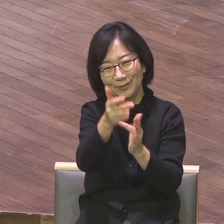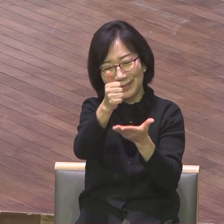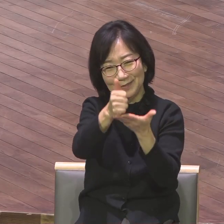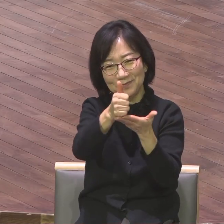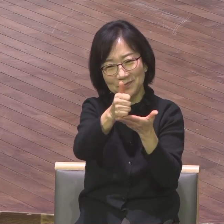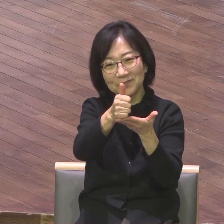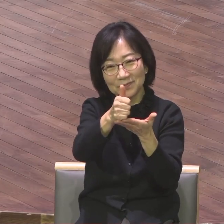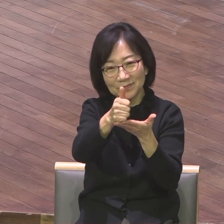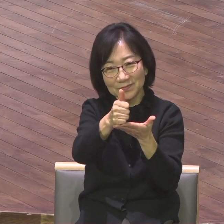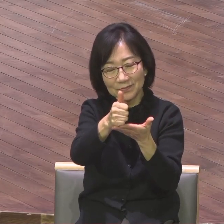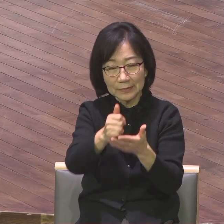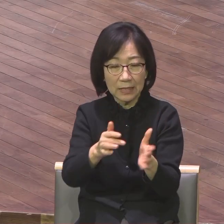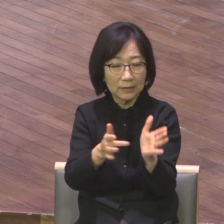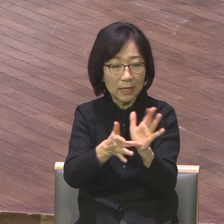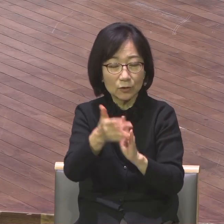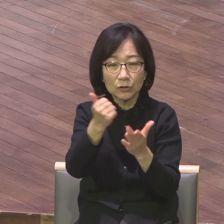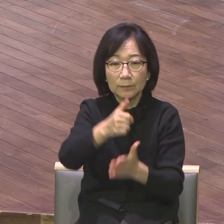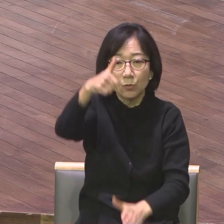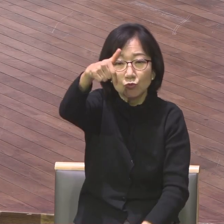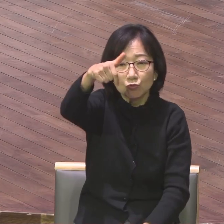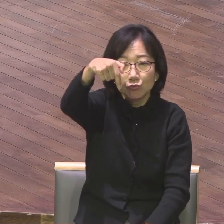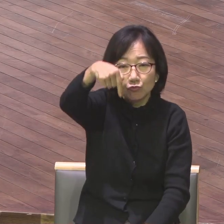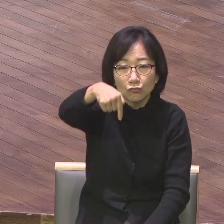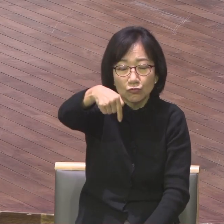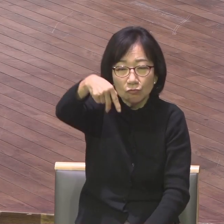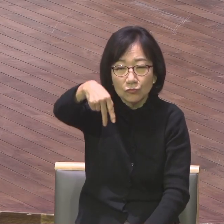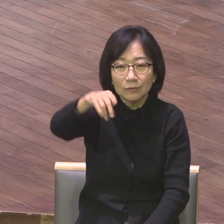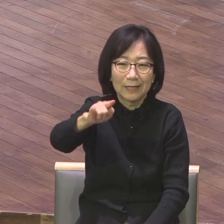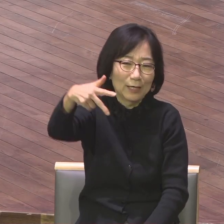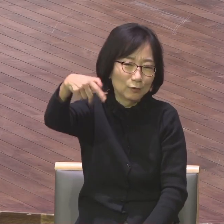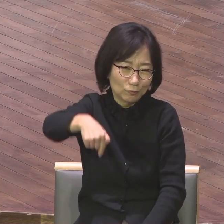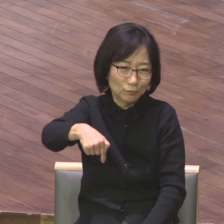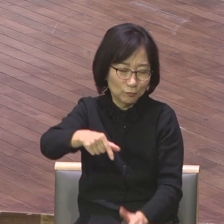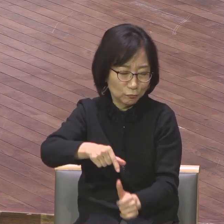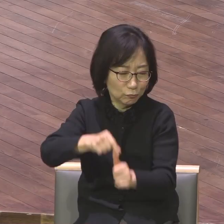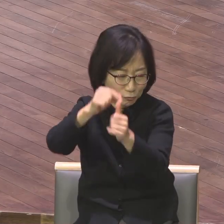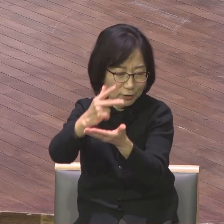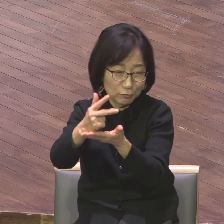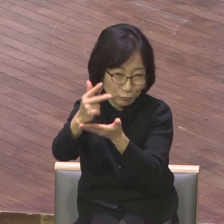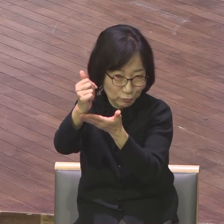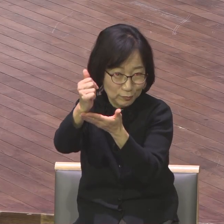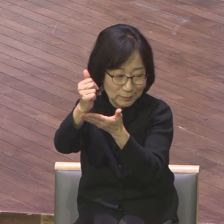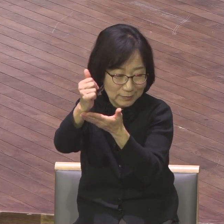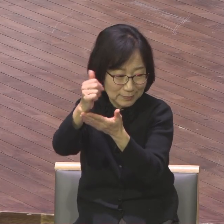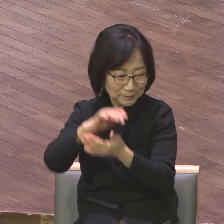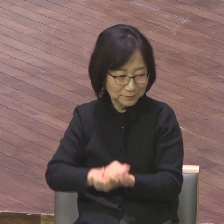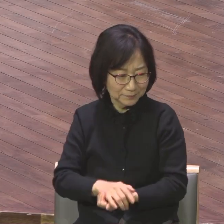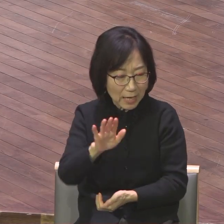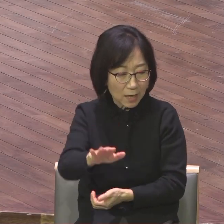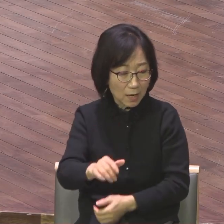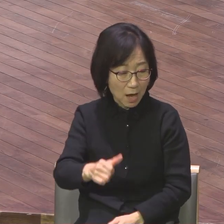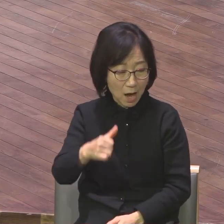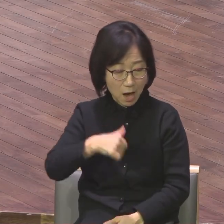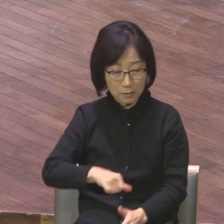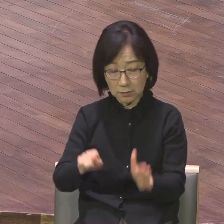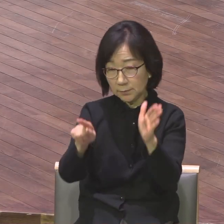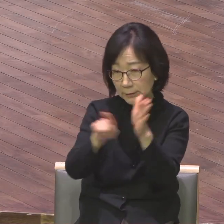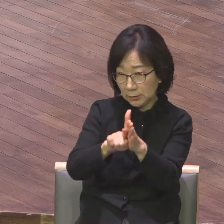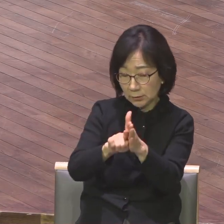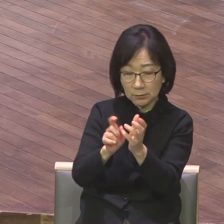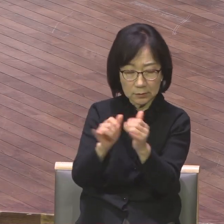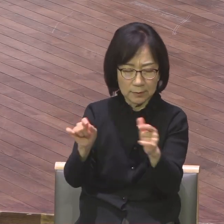예수님은 구세주이심을 확실히 밝혔는데 36절입니다. 아들을 믿는 자에게는 영생이